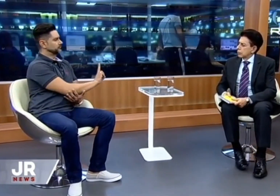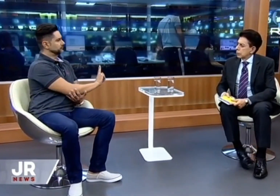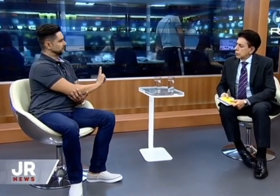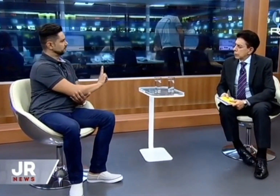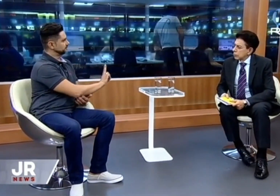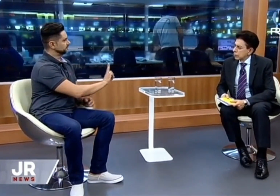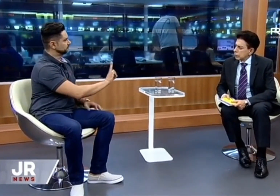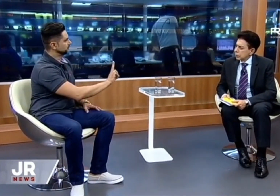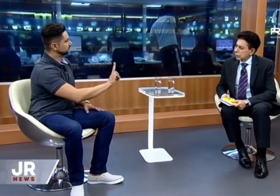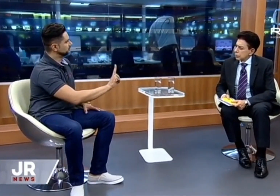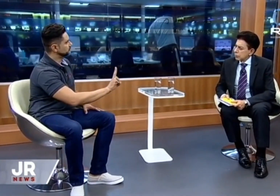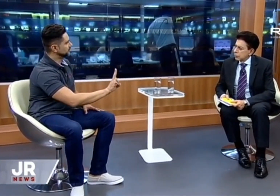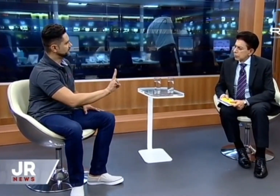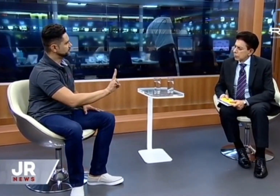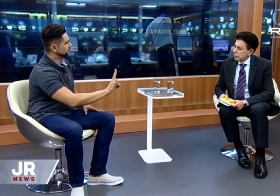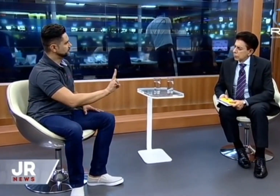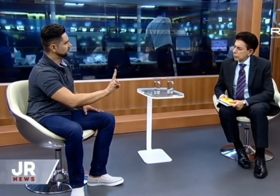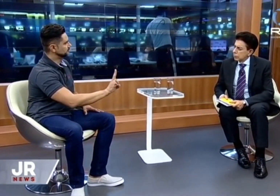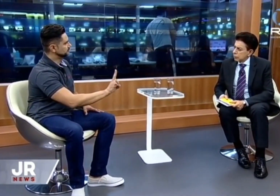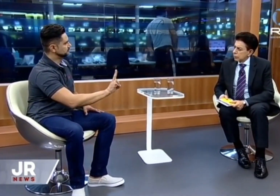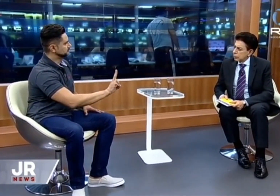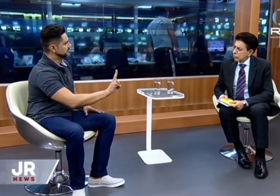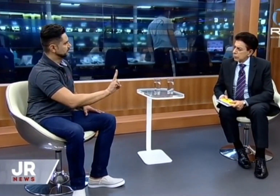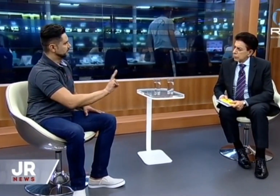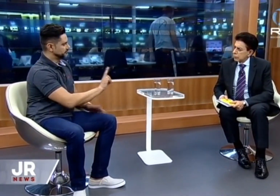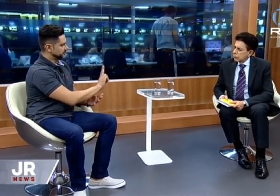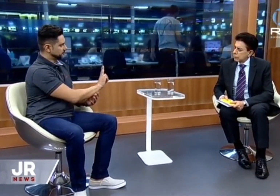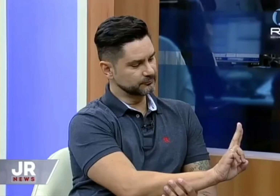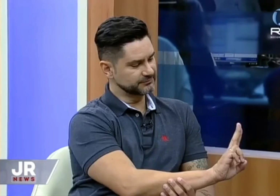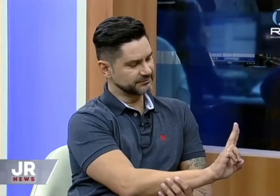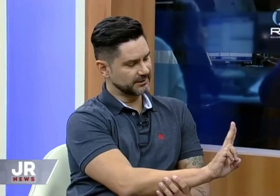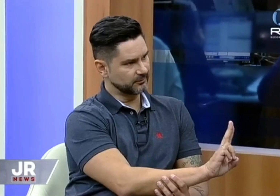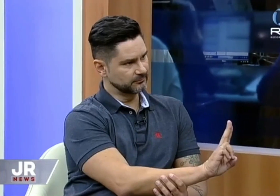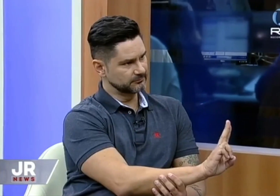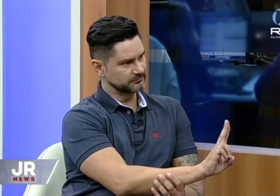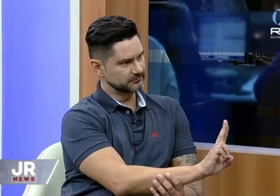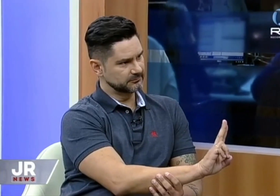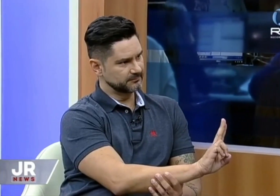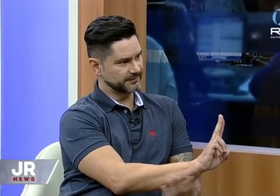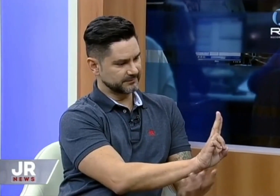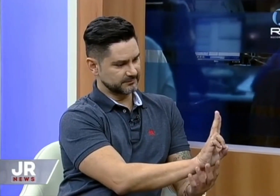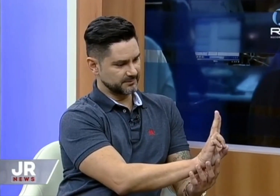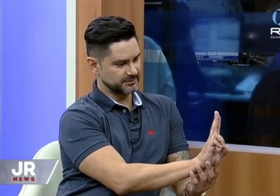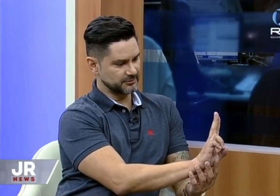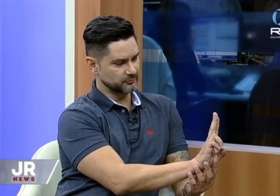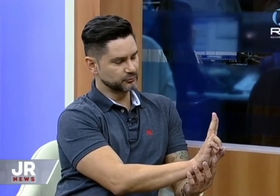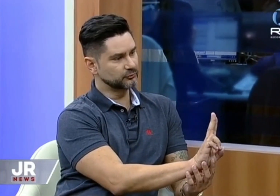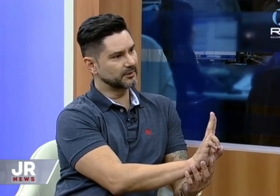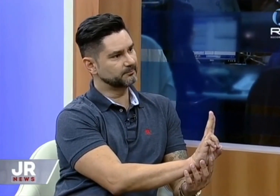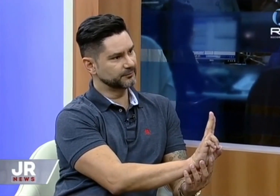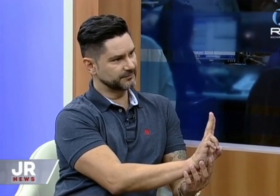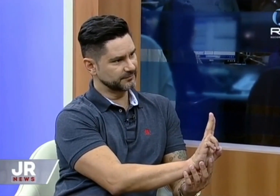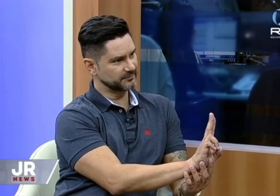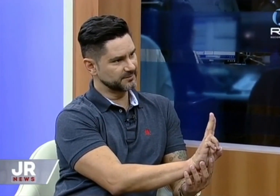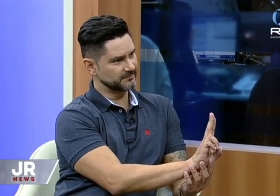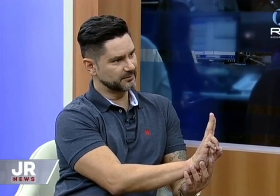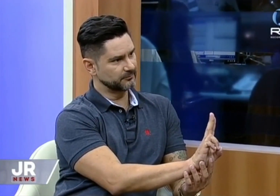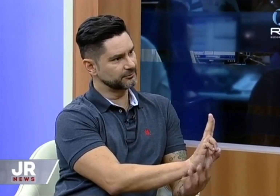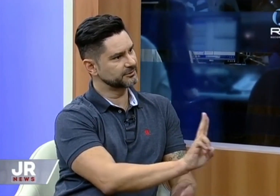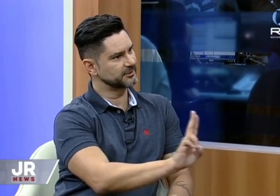aponto para você, eu estou perguntando qual é seu nome. Então, eu tenho um sinal, mas na medida que eu mudo a posição da minha mão, eu já tenho